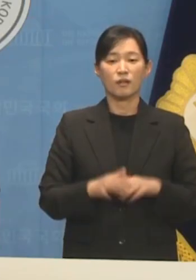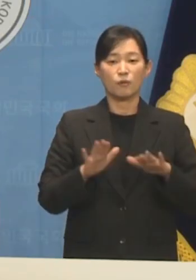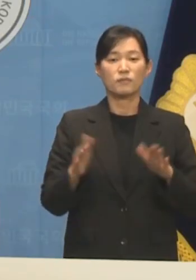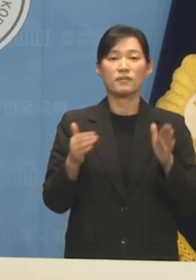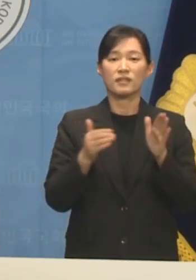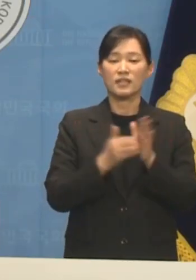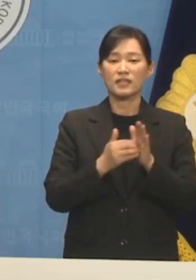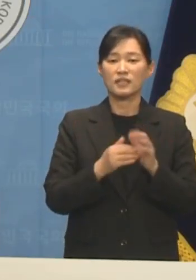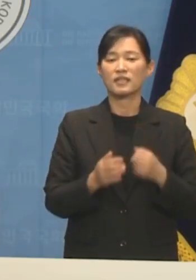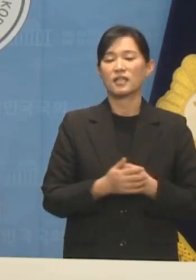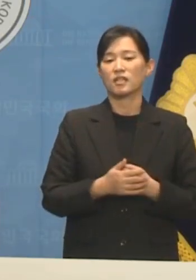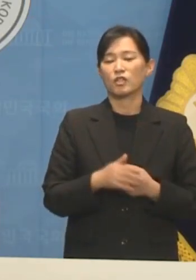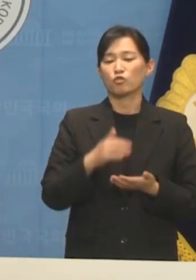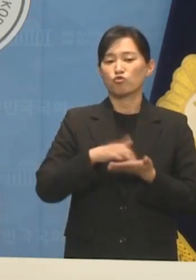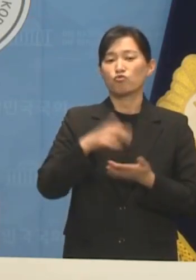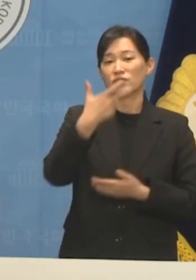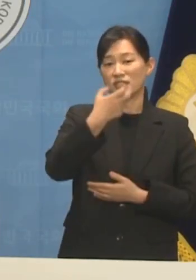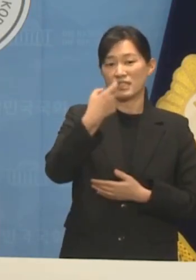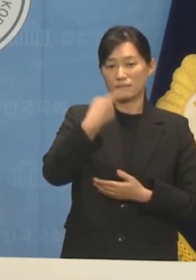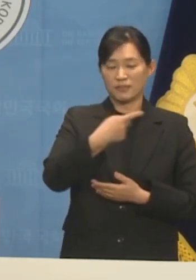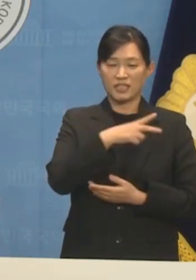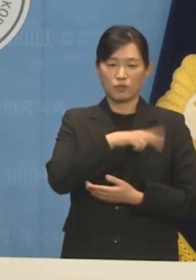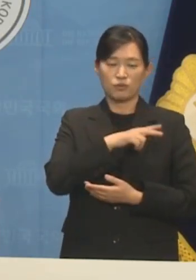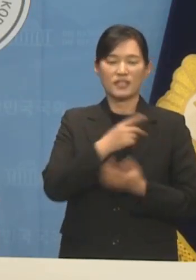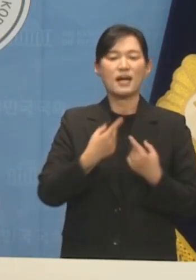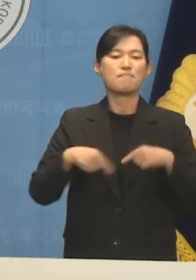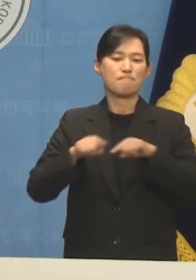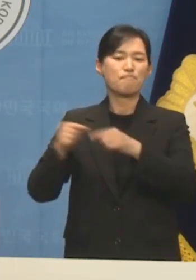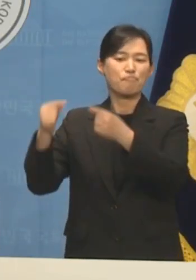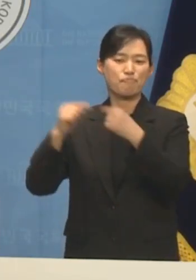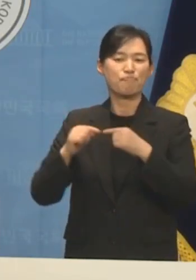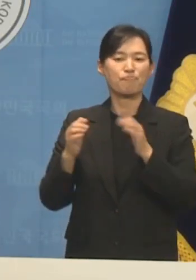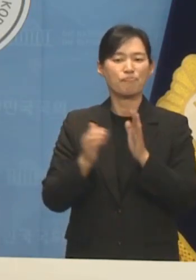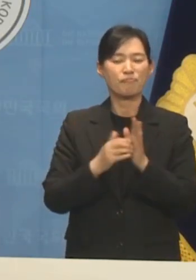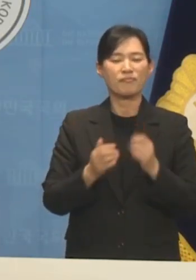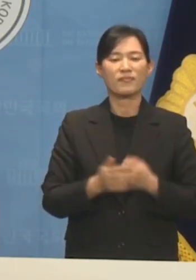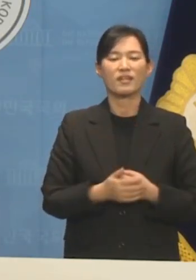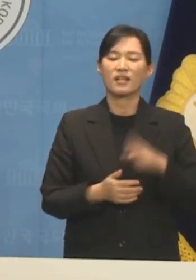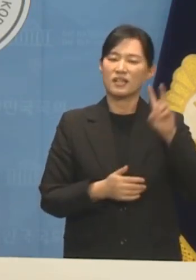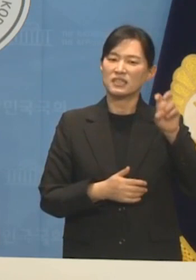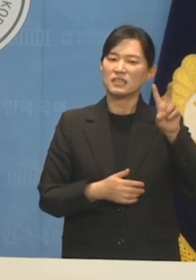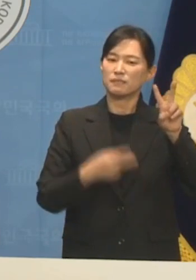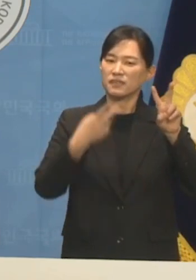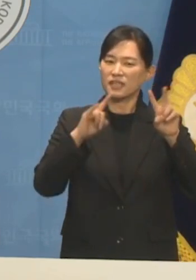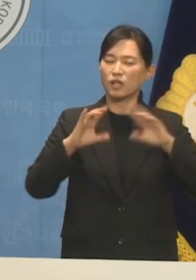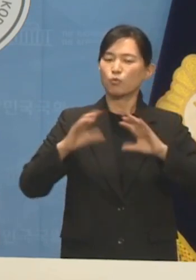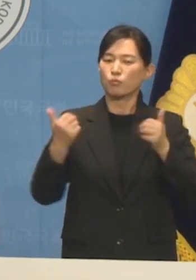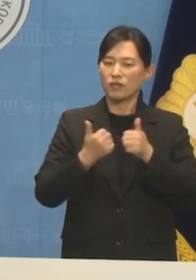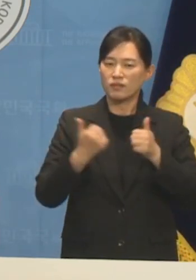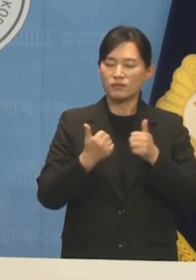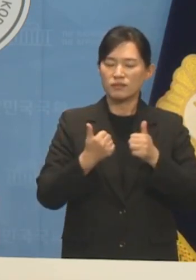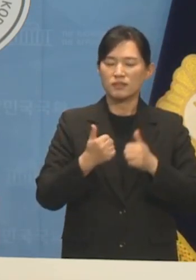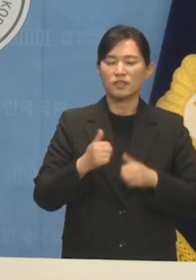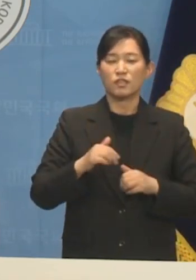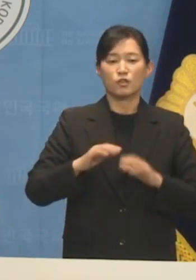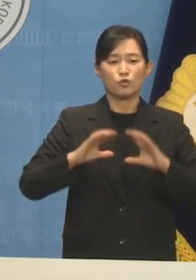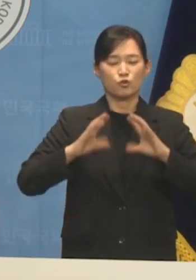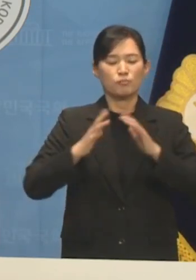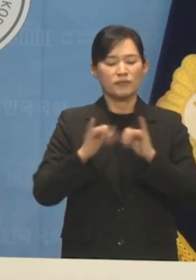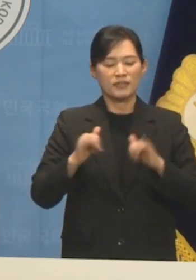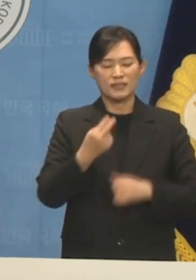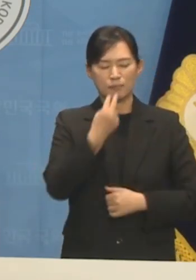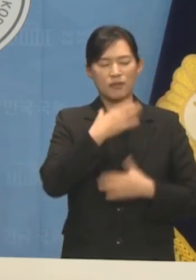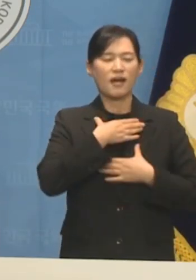오늘까지 71명의 의원님들께서 공동 발의해 주셨습니다. 22대 국회에서는 반드시 우리 국민들의 생명과